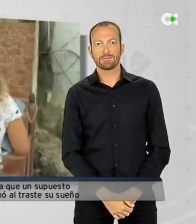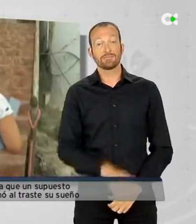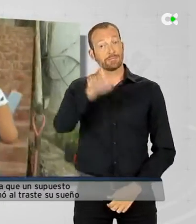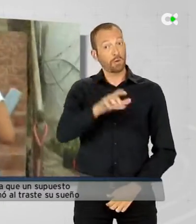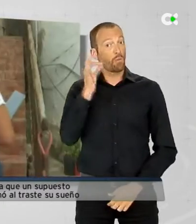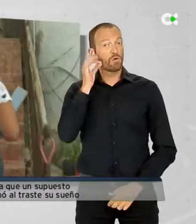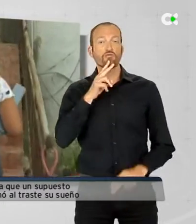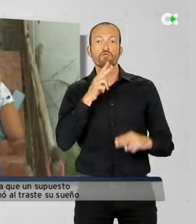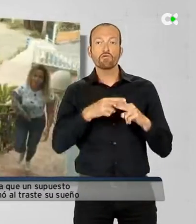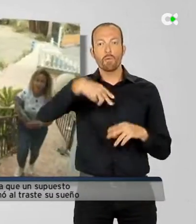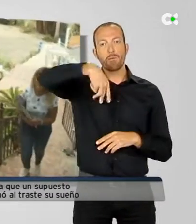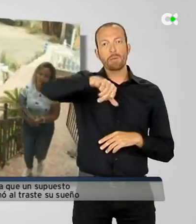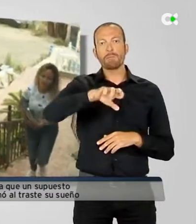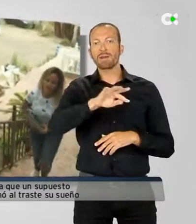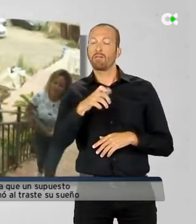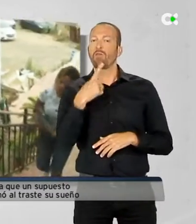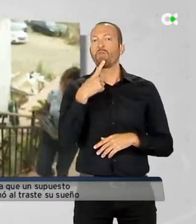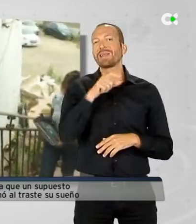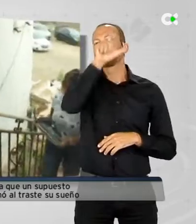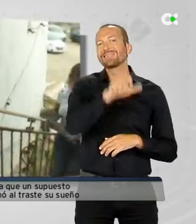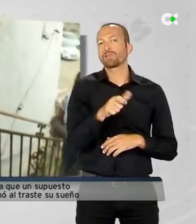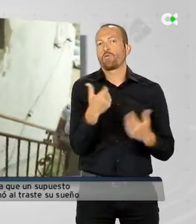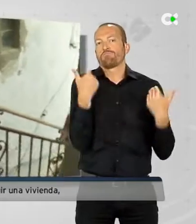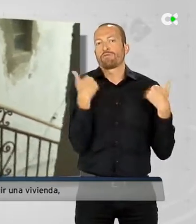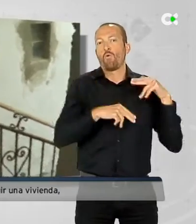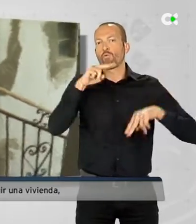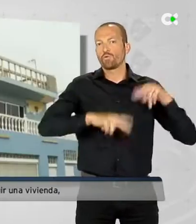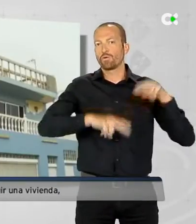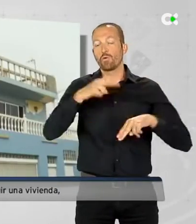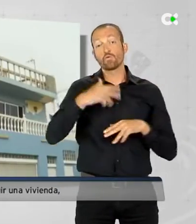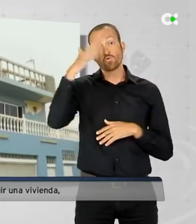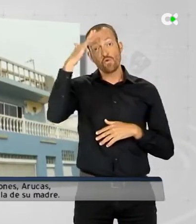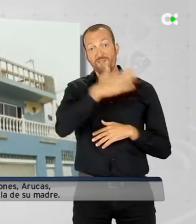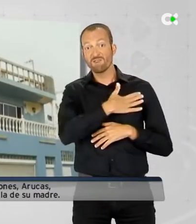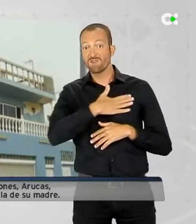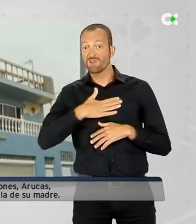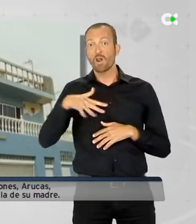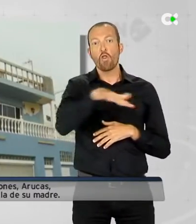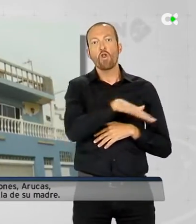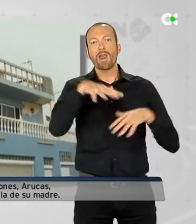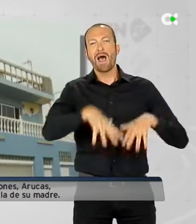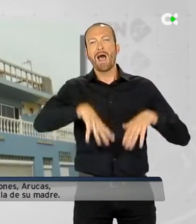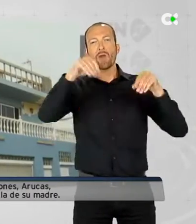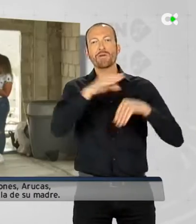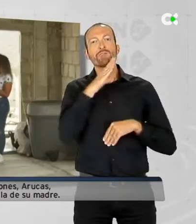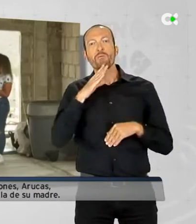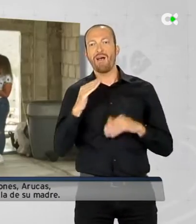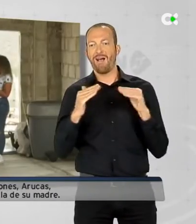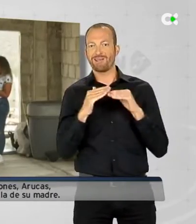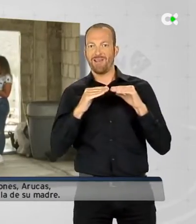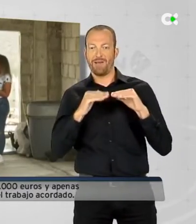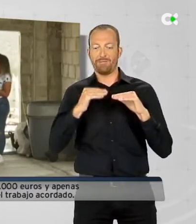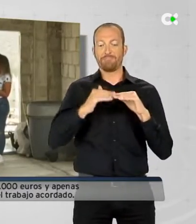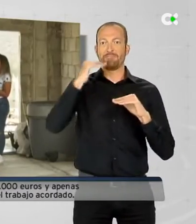Marta asegura que un supuesto constructor echó al traste su sueño de construir una vivienda en Cardones, Arucas, encima de la de su madre.